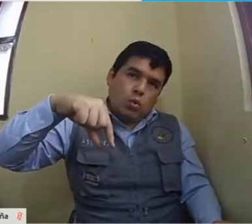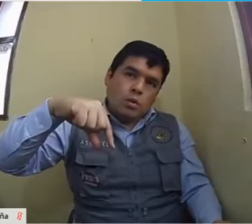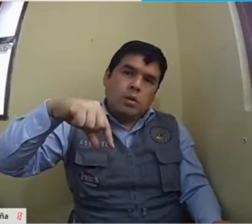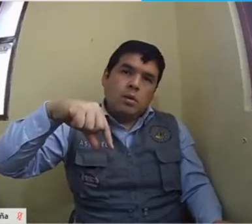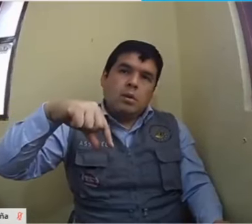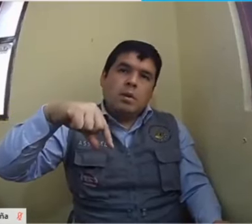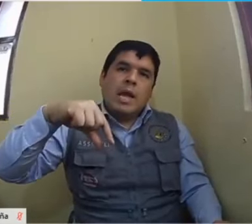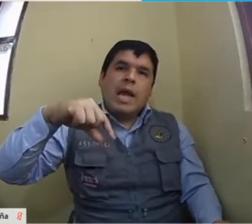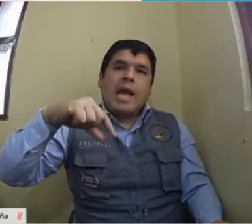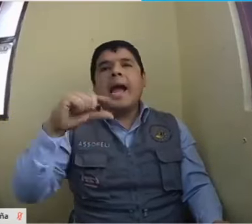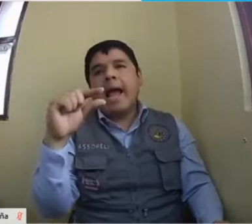abajo.